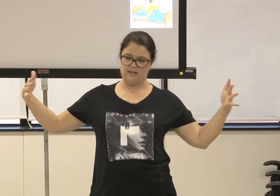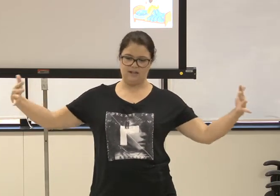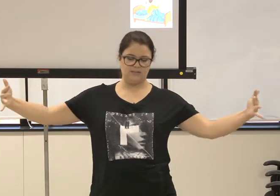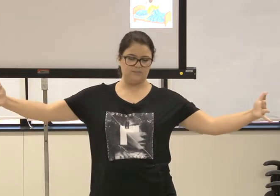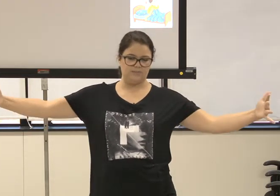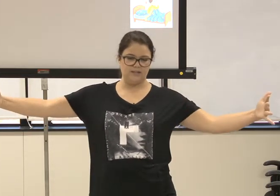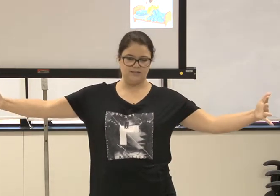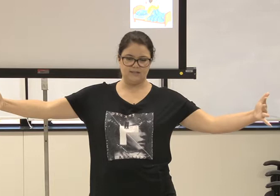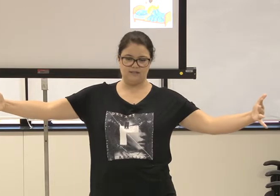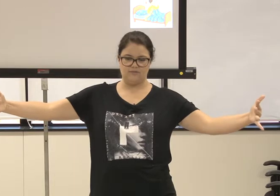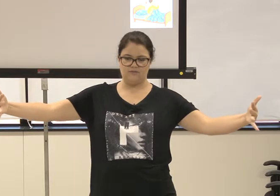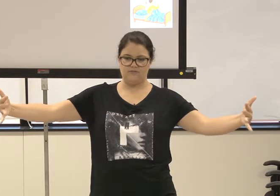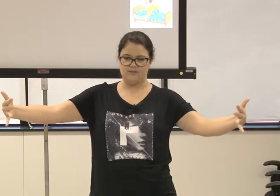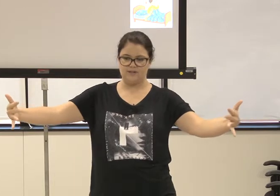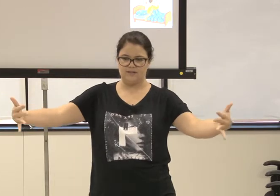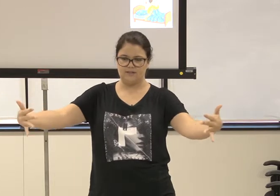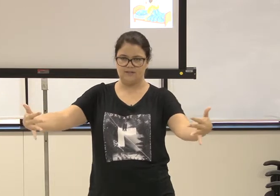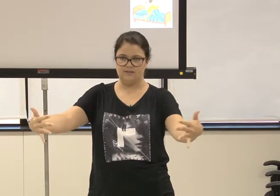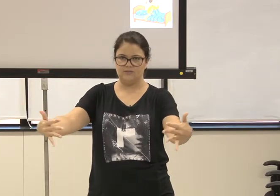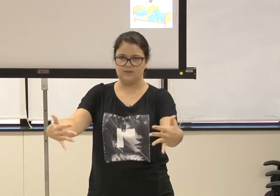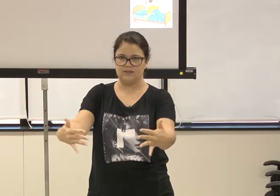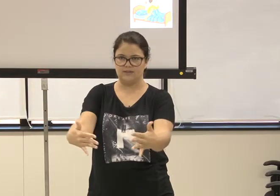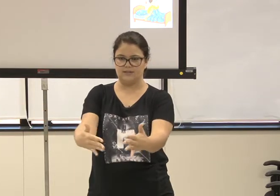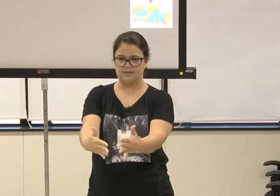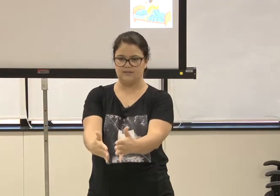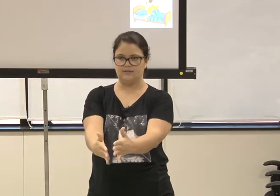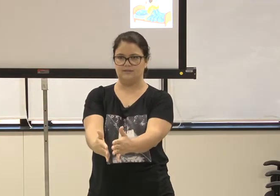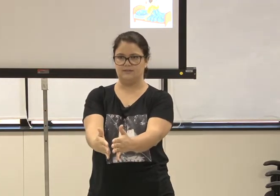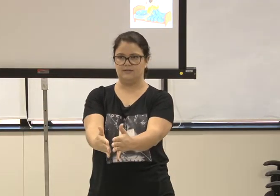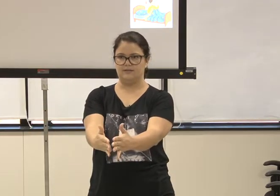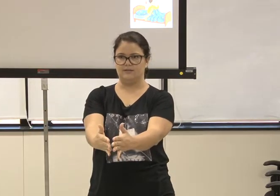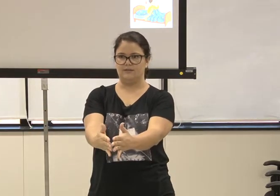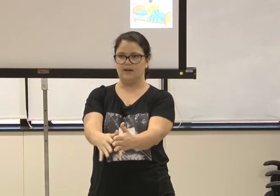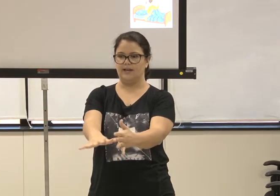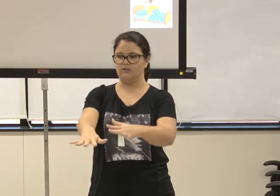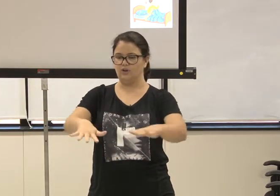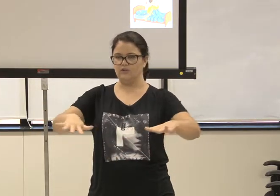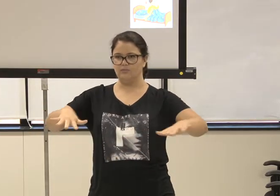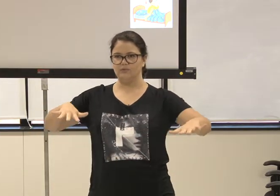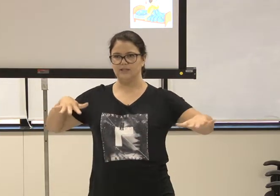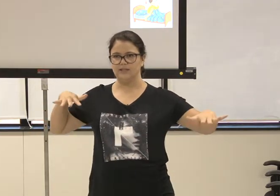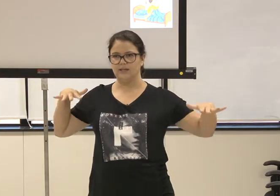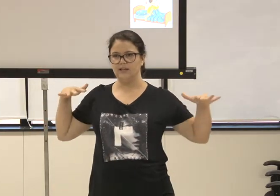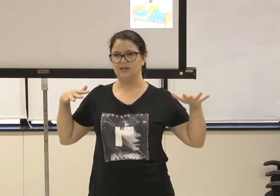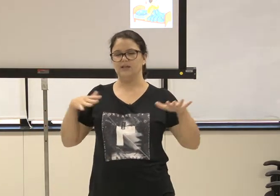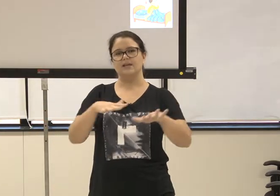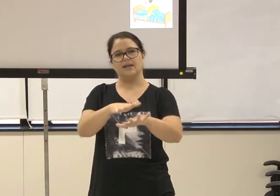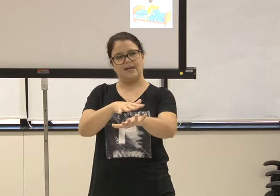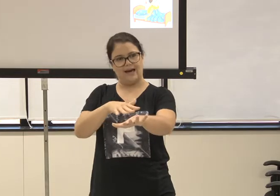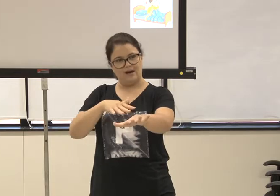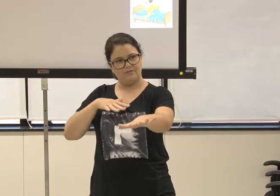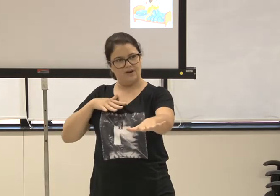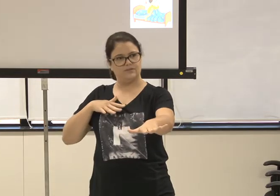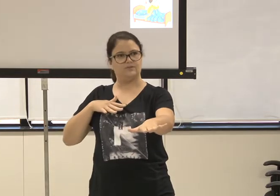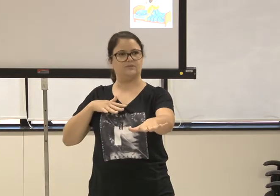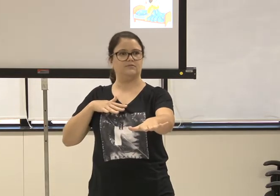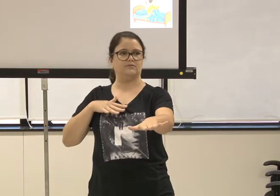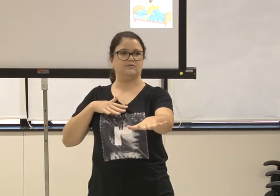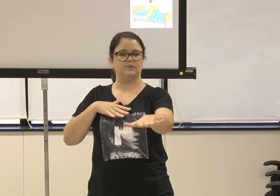aquelas pistas que vão fazendo assim. Aí todo mundo aqui engarrafado. Então,